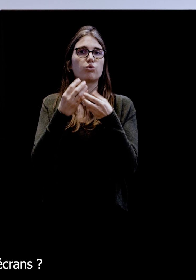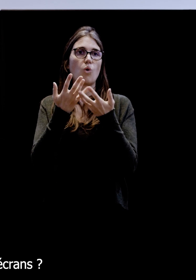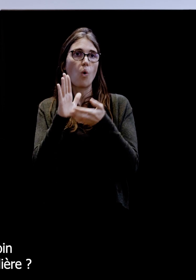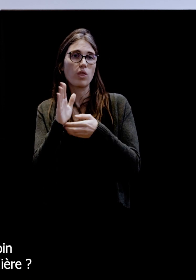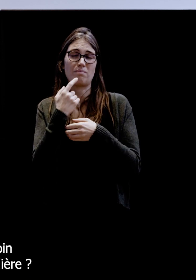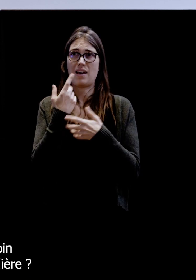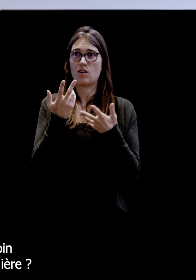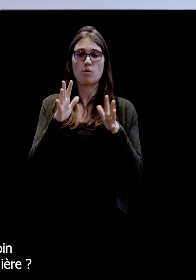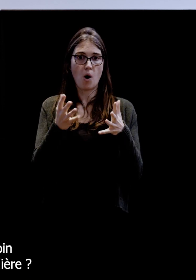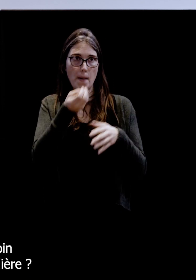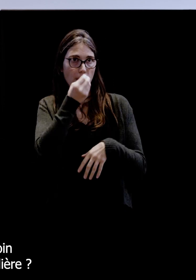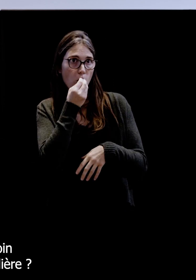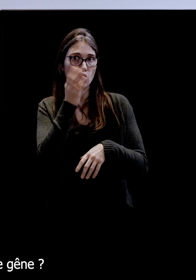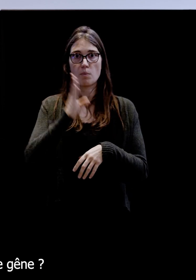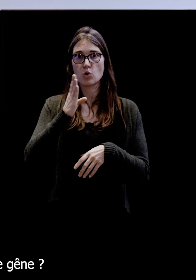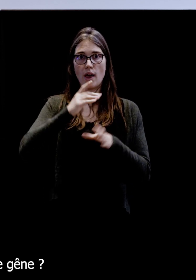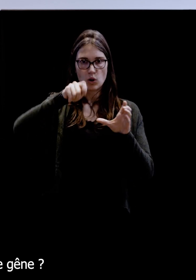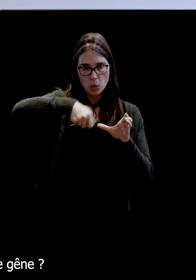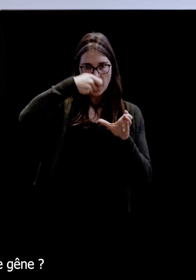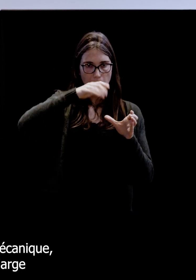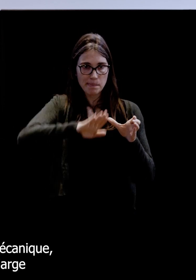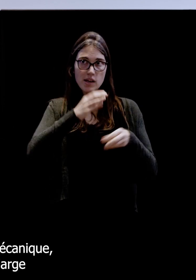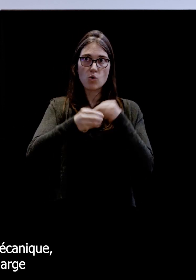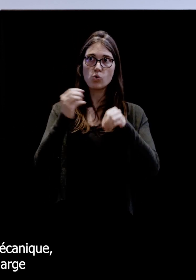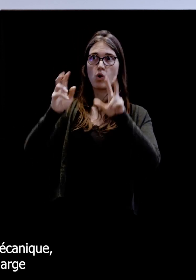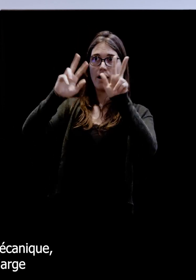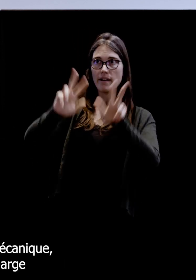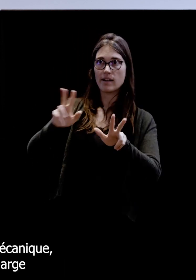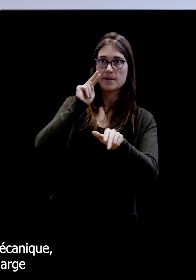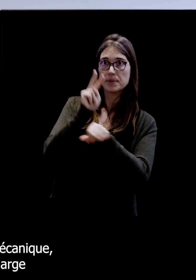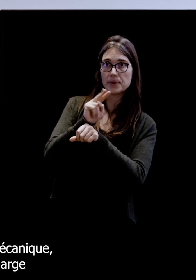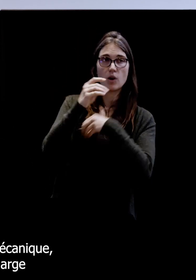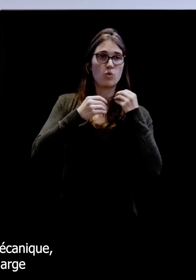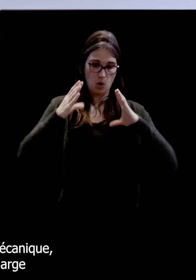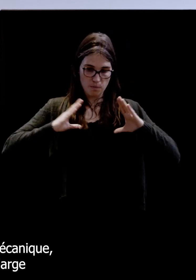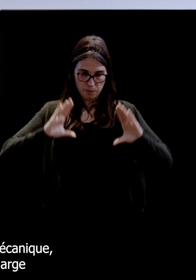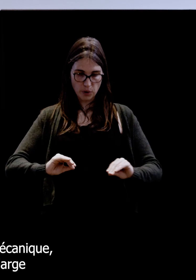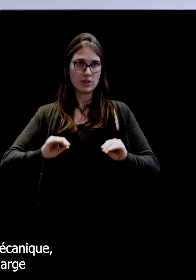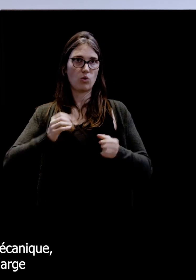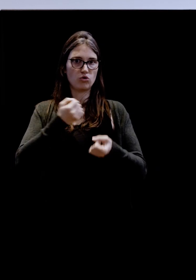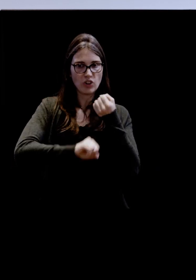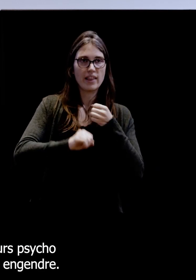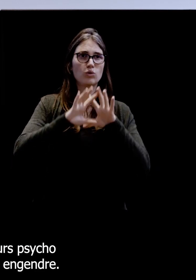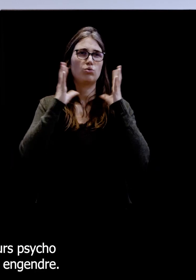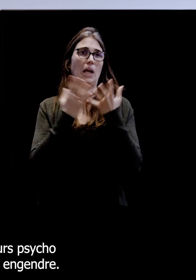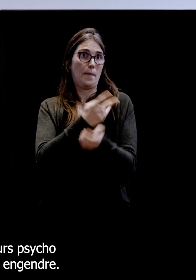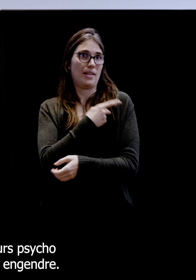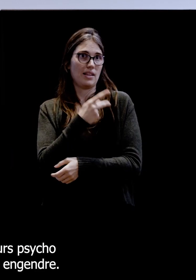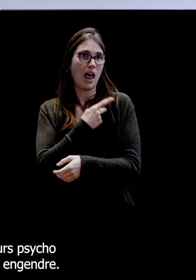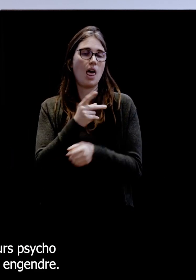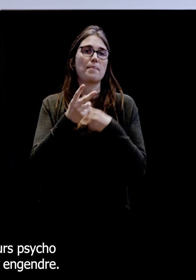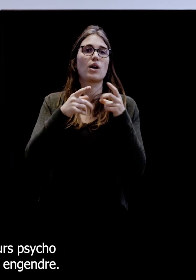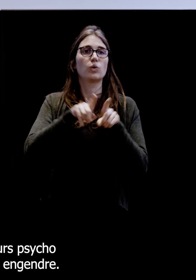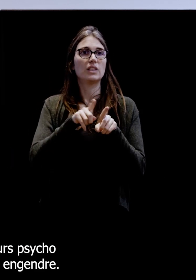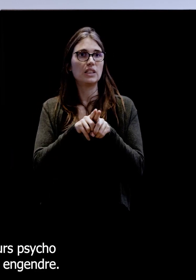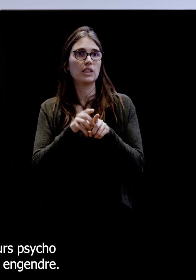besoin d'écran? Est-ce qu'il a besoin d'une cuillère particulière? Est-ce que la position le gêne? Enfin, tout ce qui est mécanique, j'allais dire au sens large, et bien sûr tous les